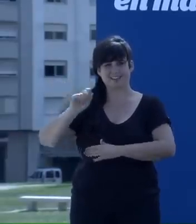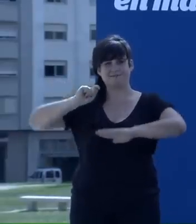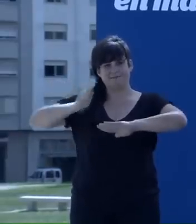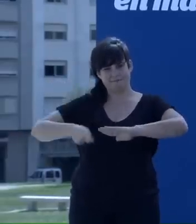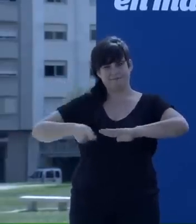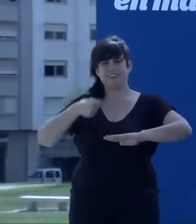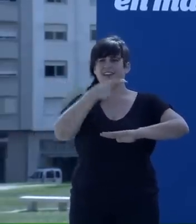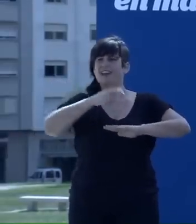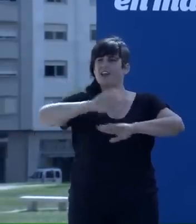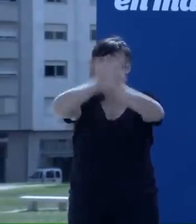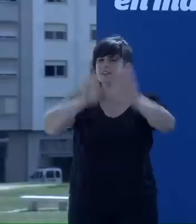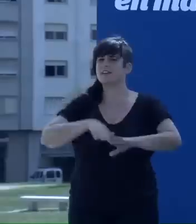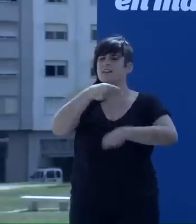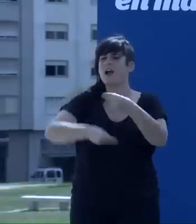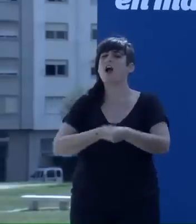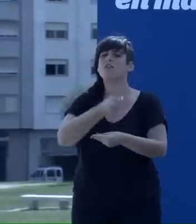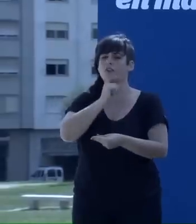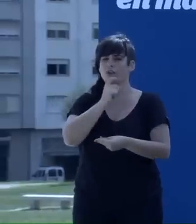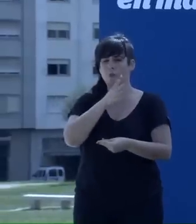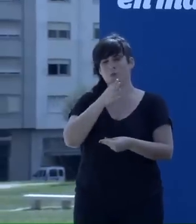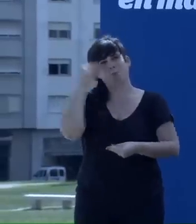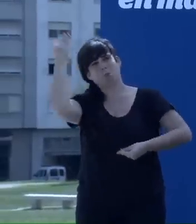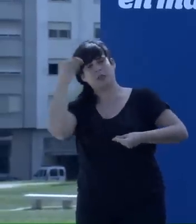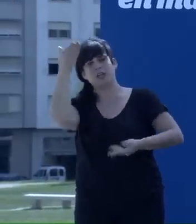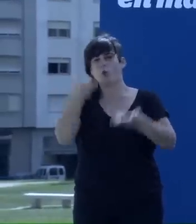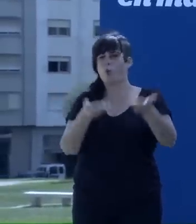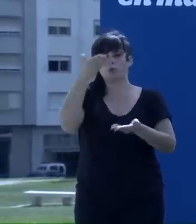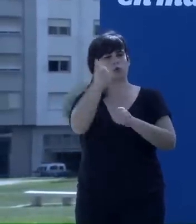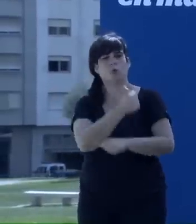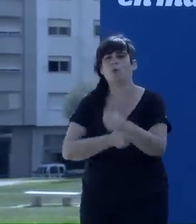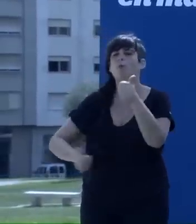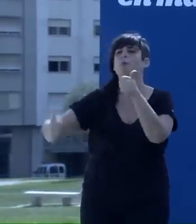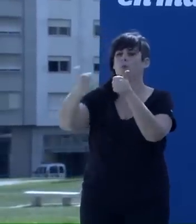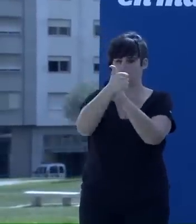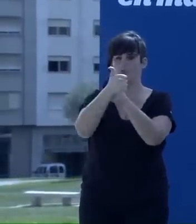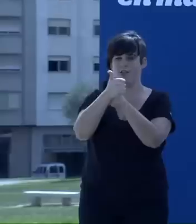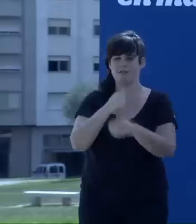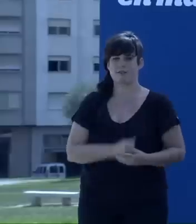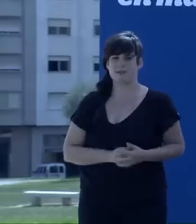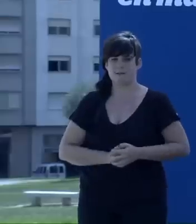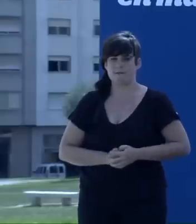sentencias pensando en que a xustiza está por riba dos enguedellos das leis.